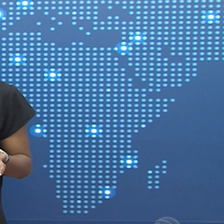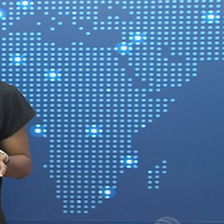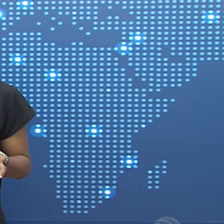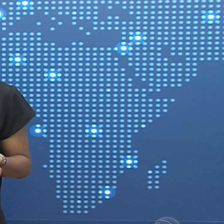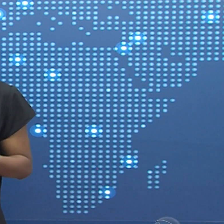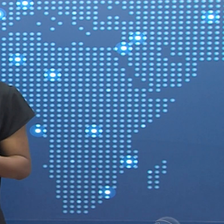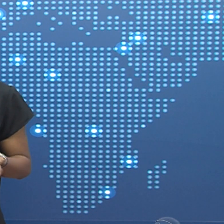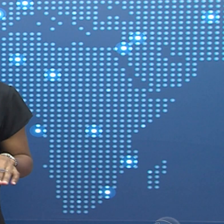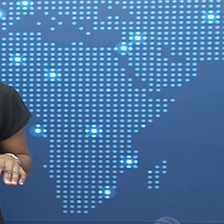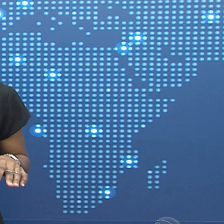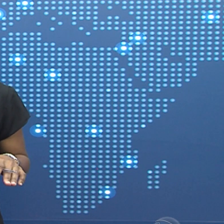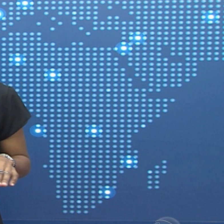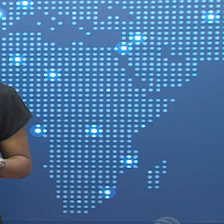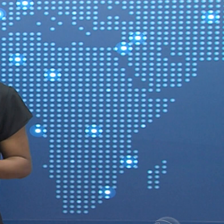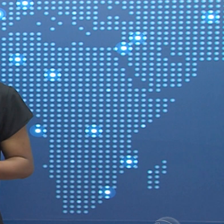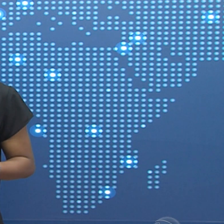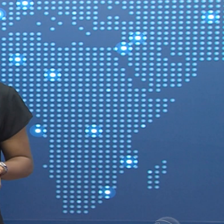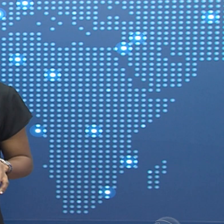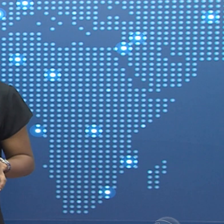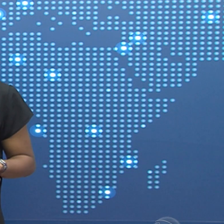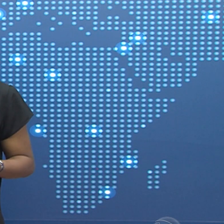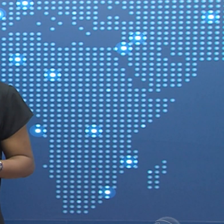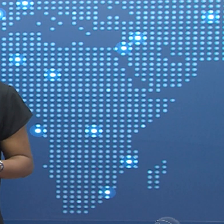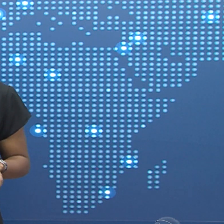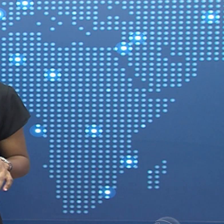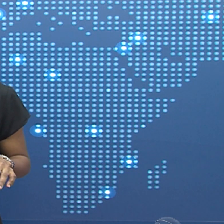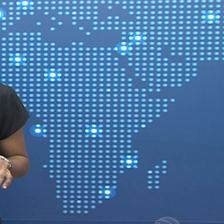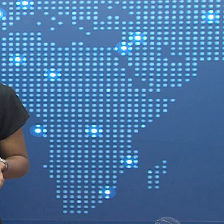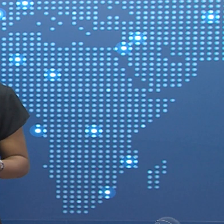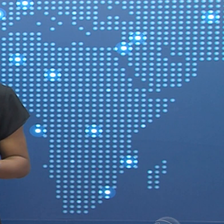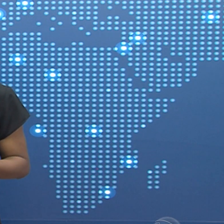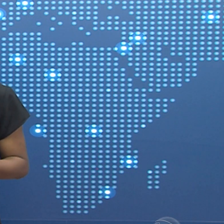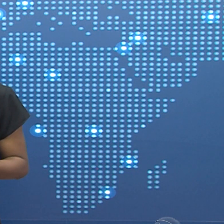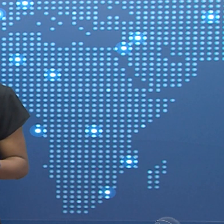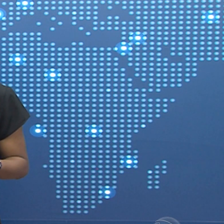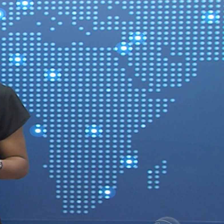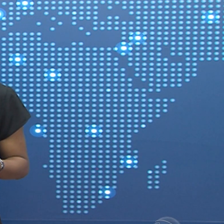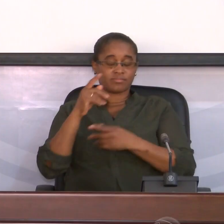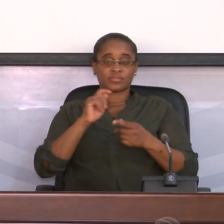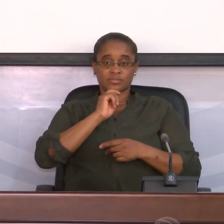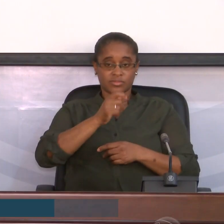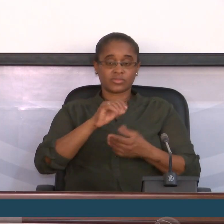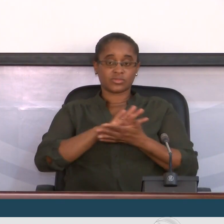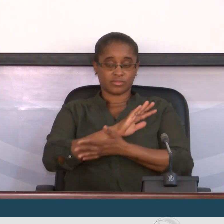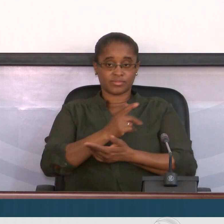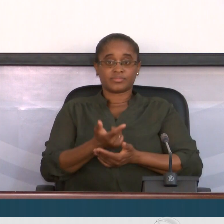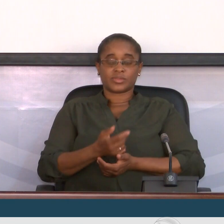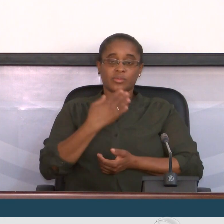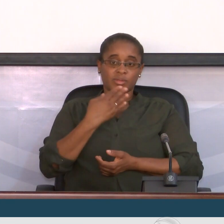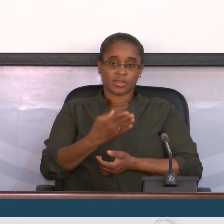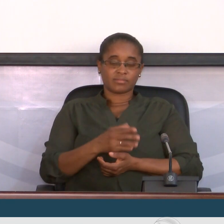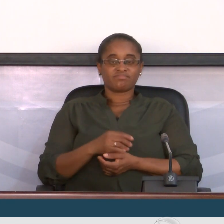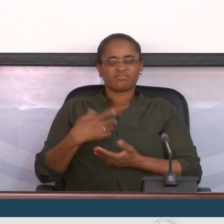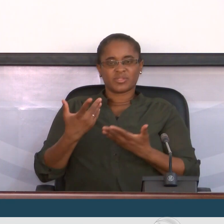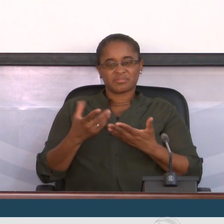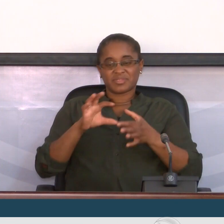assunto que se atende e reclamação para a parte de população que se atende aguarda a ser resultado de testes. Em relação à demora, nós